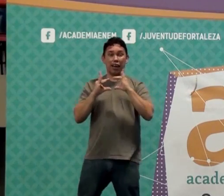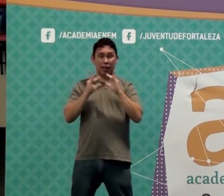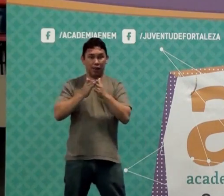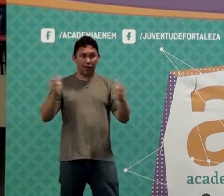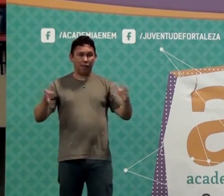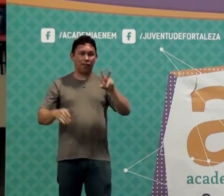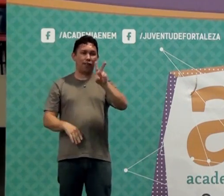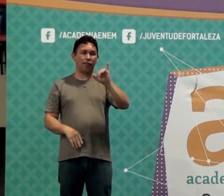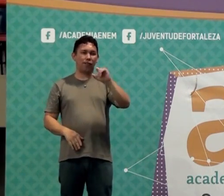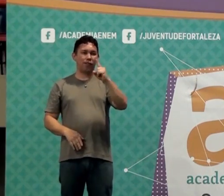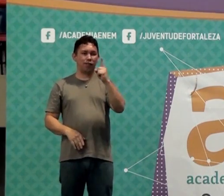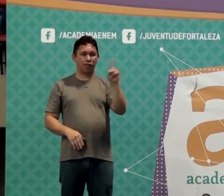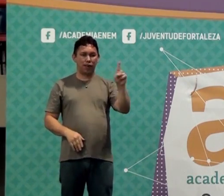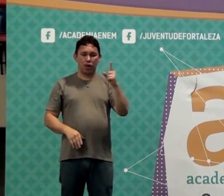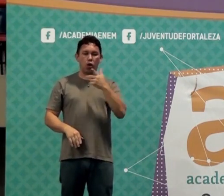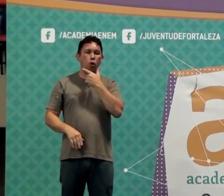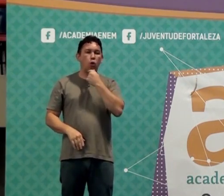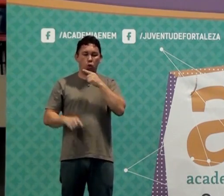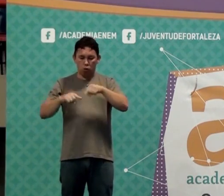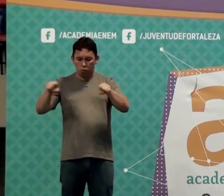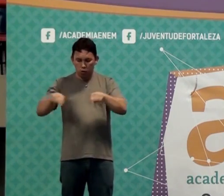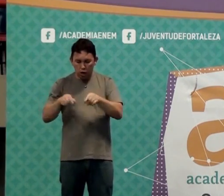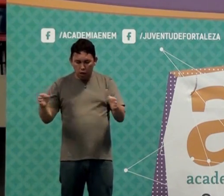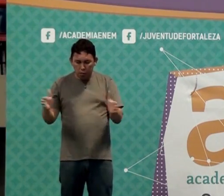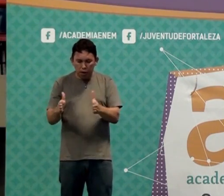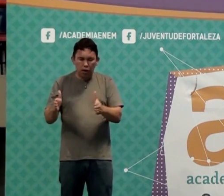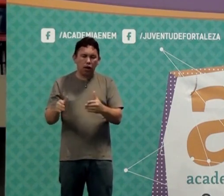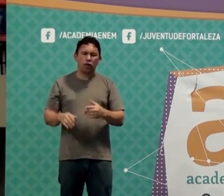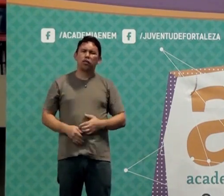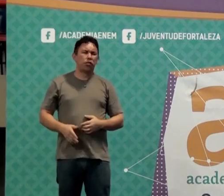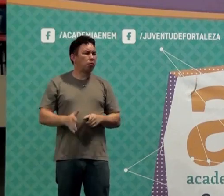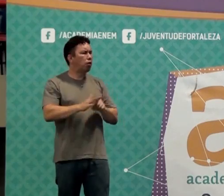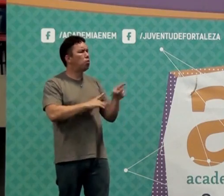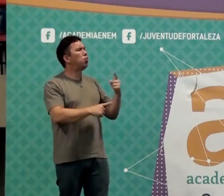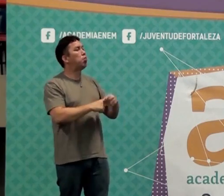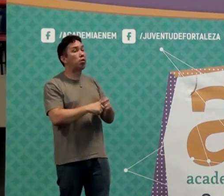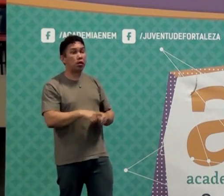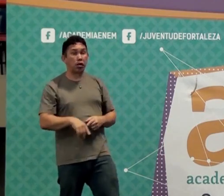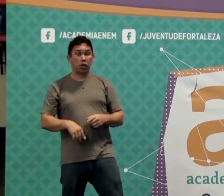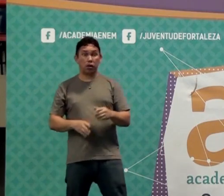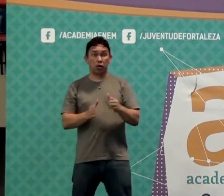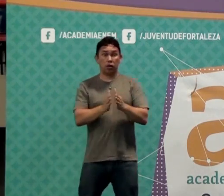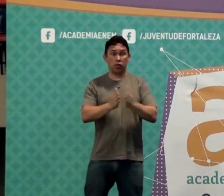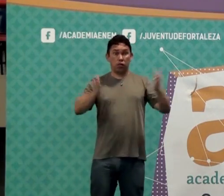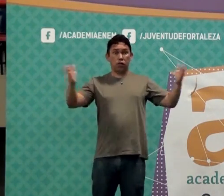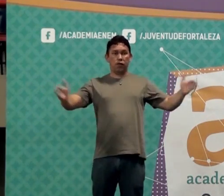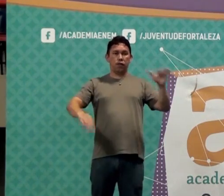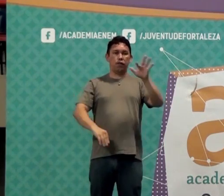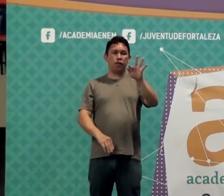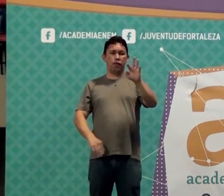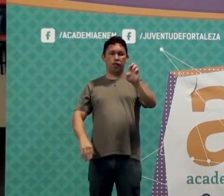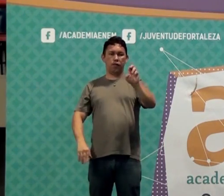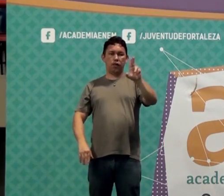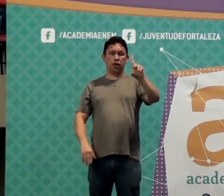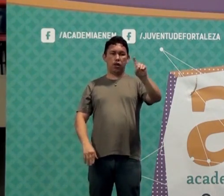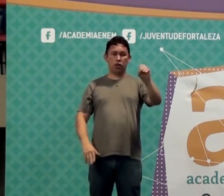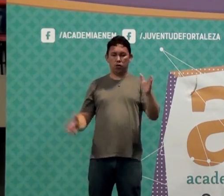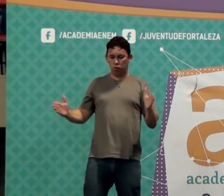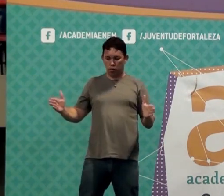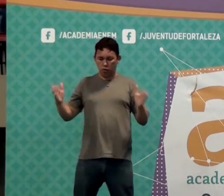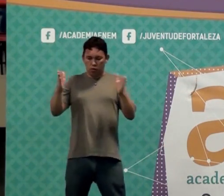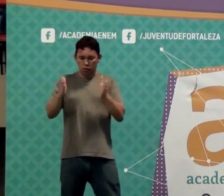de Deus. Se cai uma questão na prova eneniana, falando sobre os vilões, vilão para a história, na Idade Média,